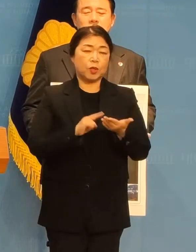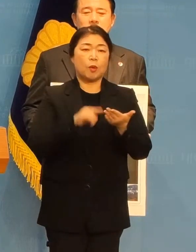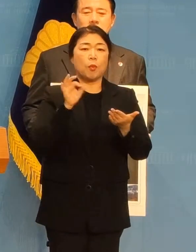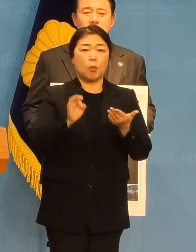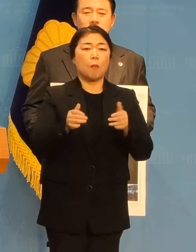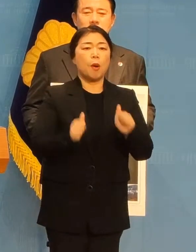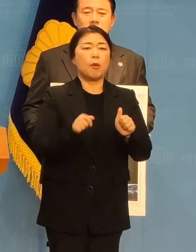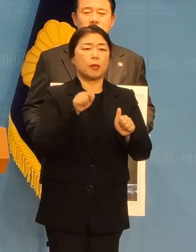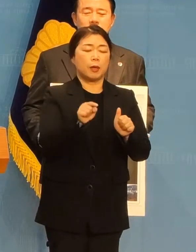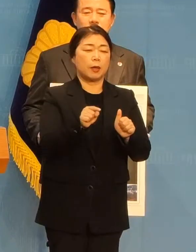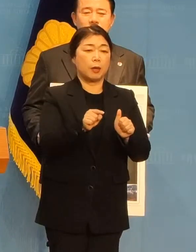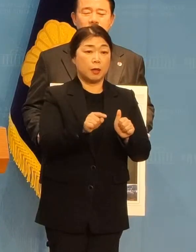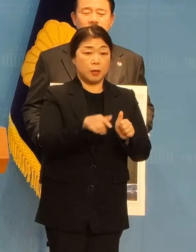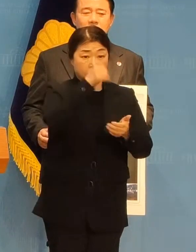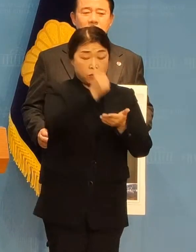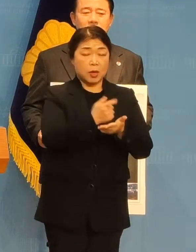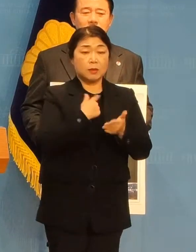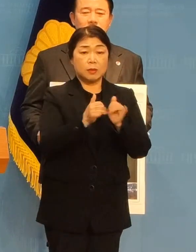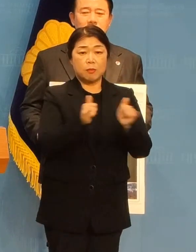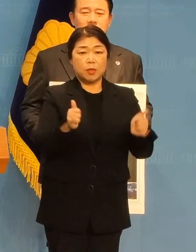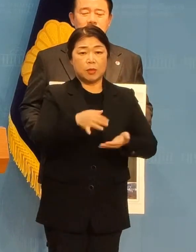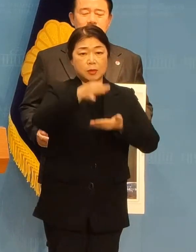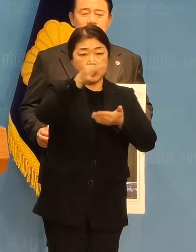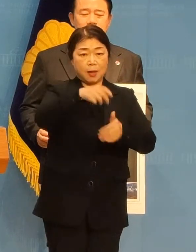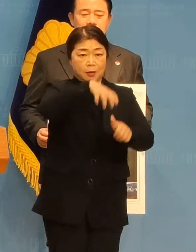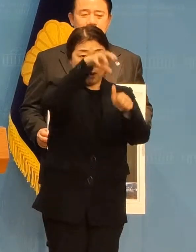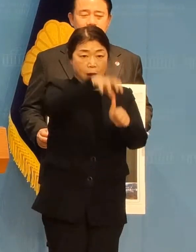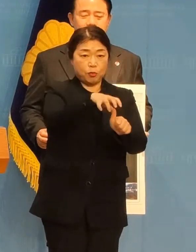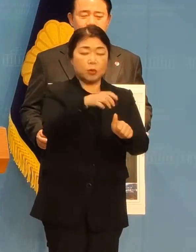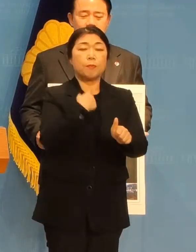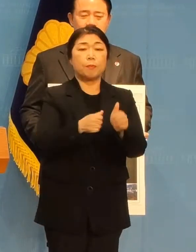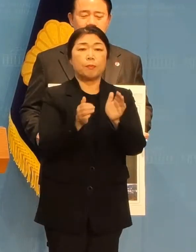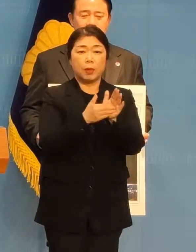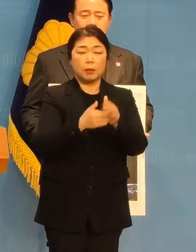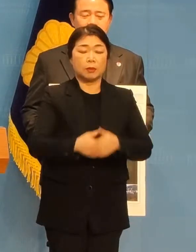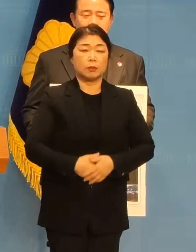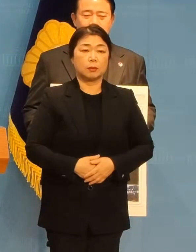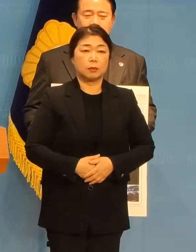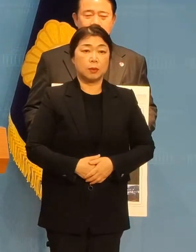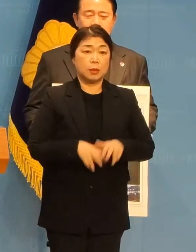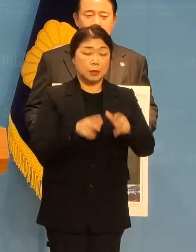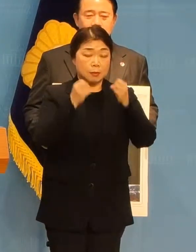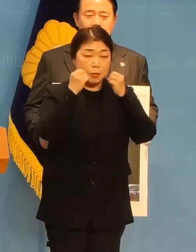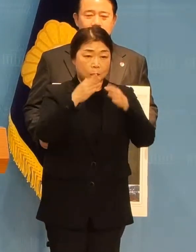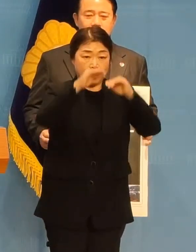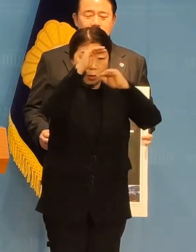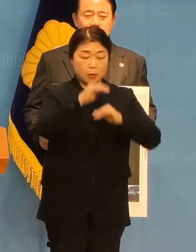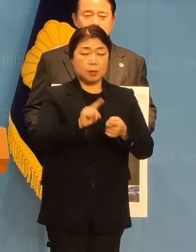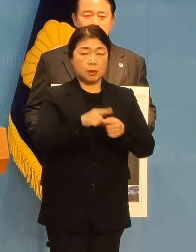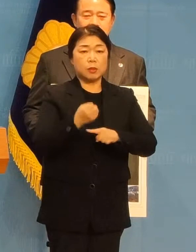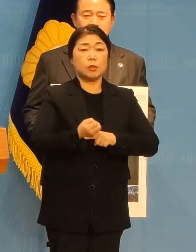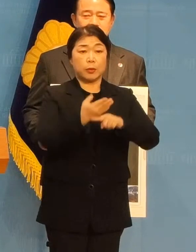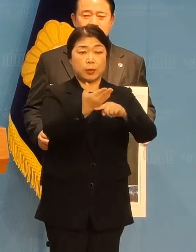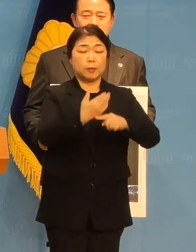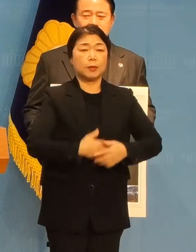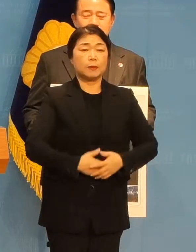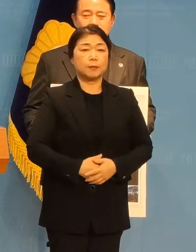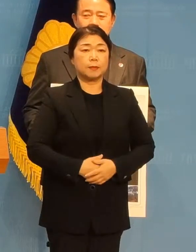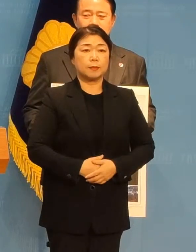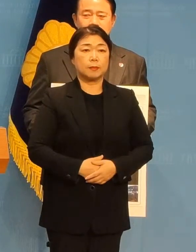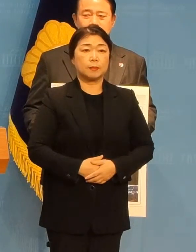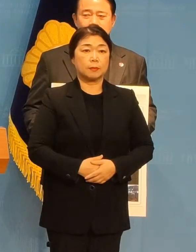재산을 가압류하는 조치를 하였습니다. 이 자리를 통하여 새로운 사실 하나를 전해드리도록 하겠습니다.